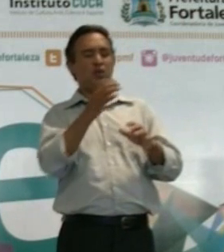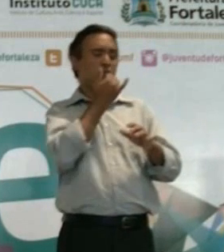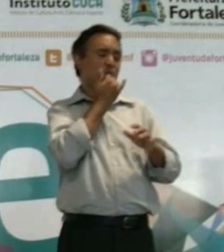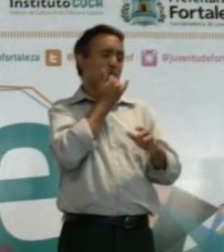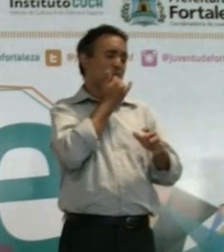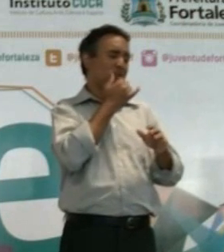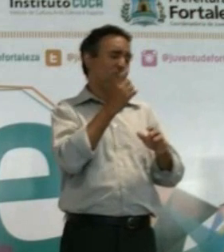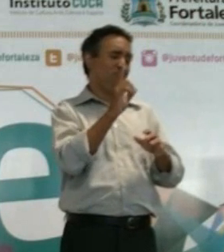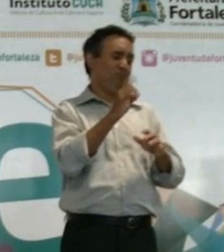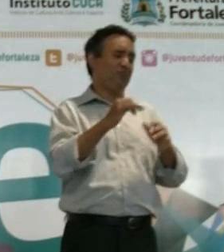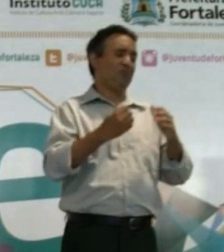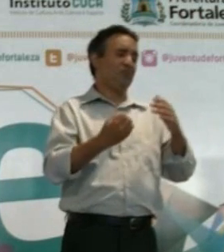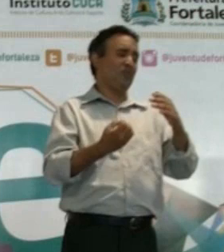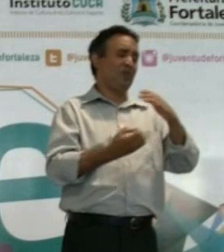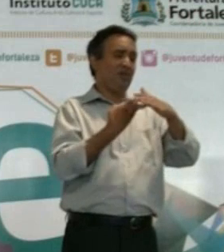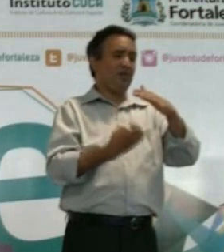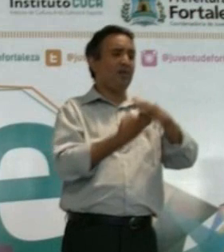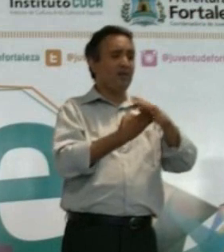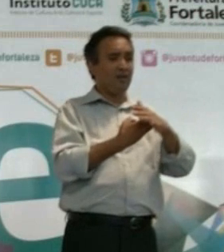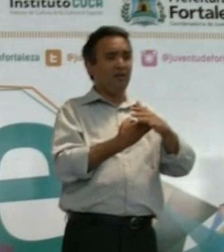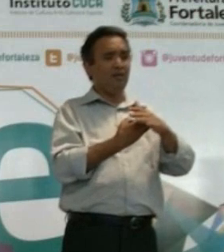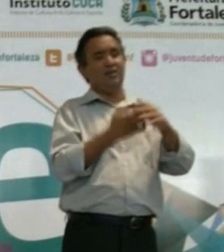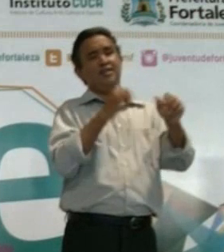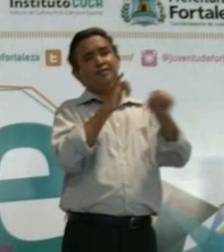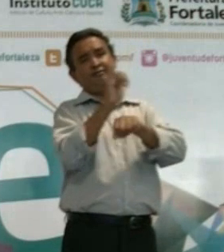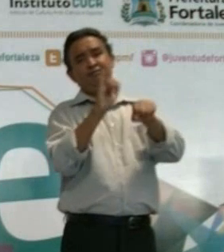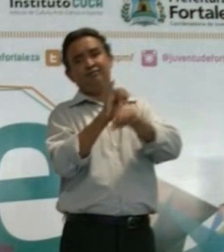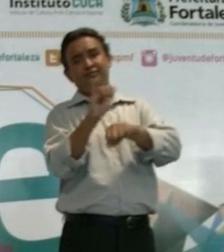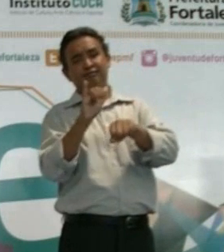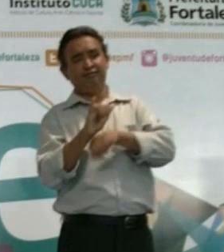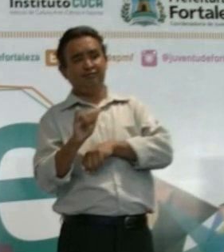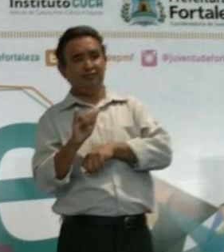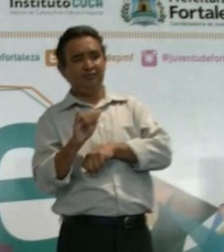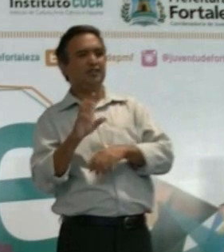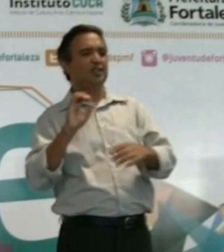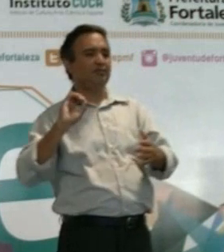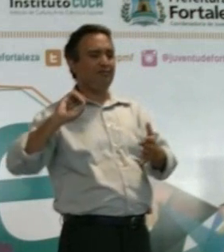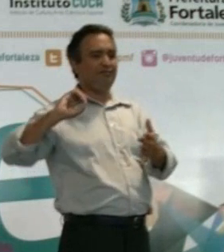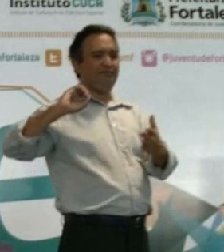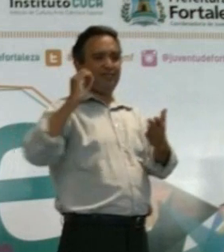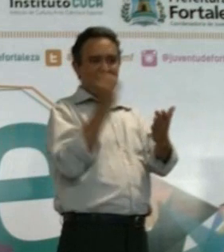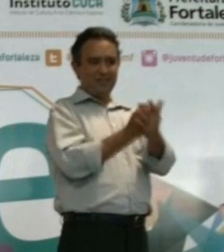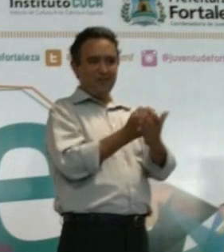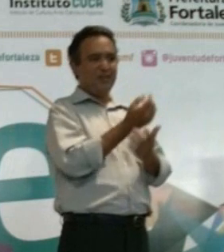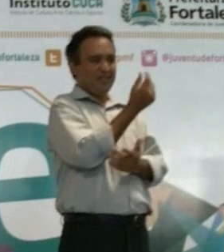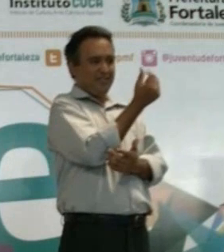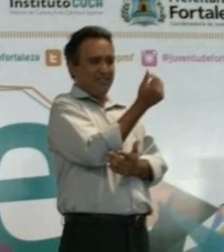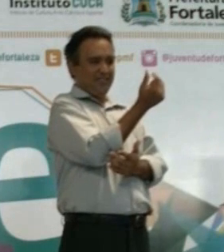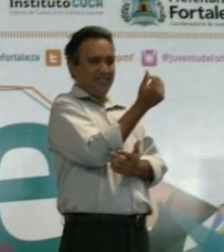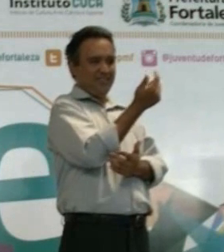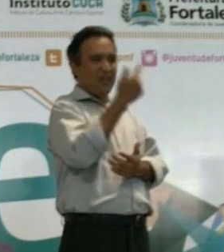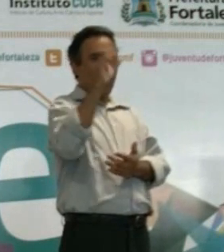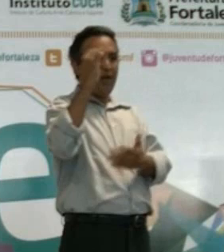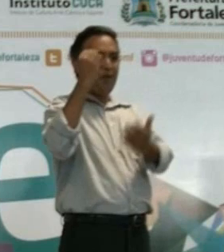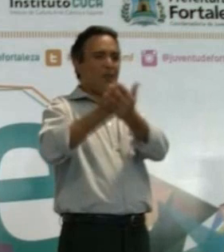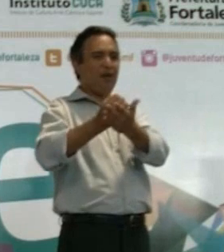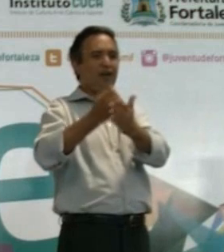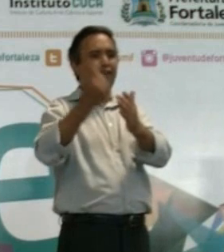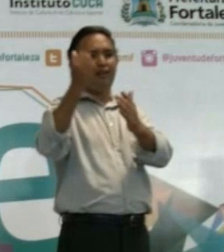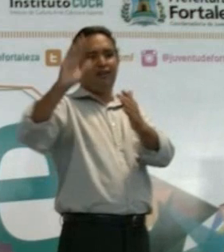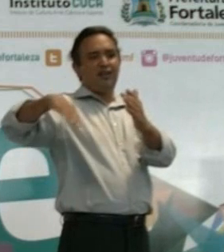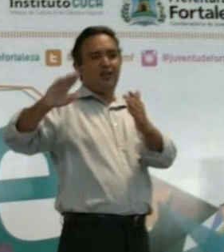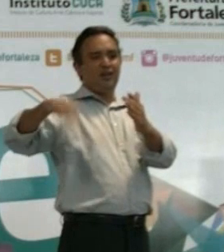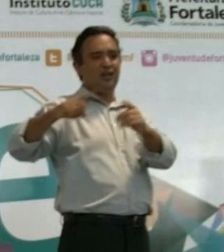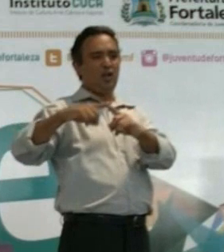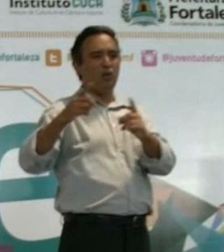As empresas costumam enganar a gente dessa forma. Faz uma marca de um preço, faz outra marca mais barata, mas